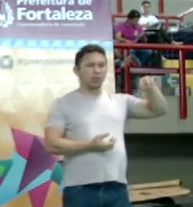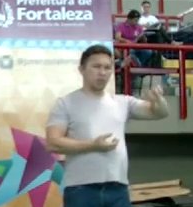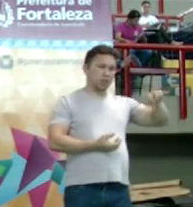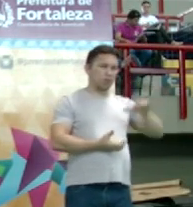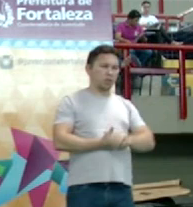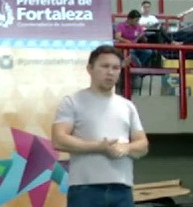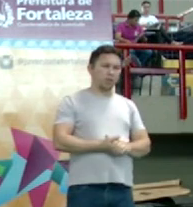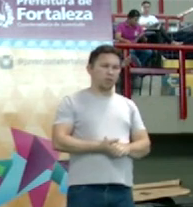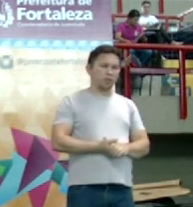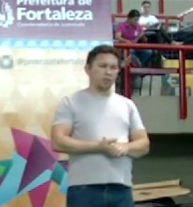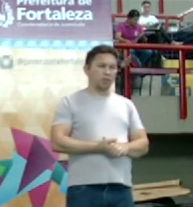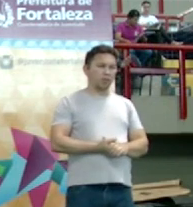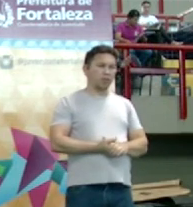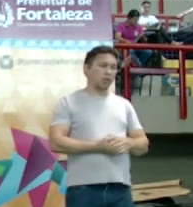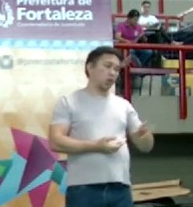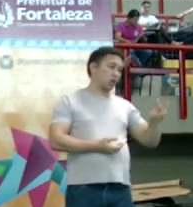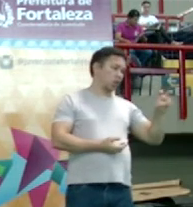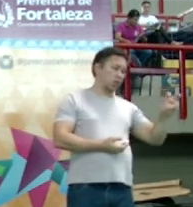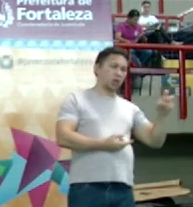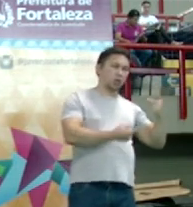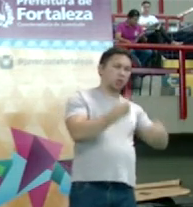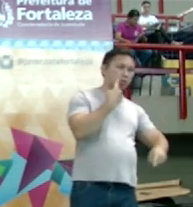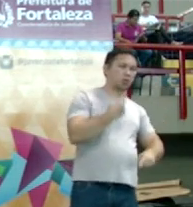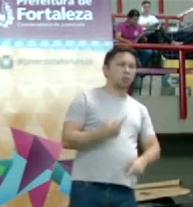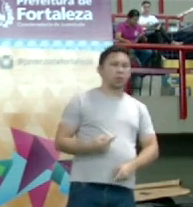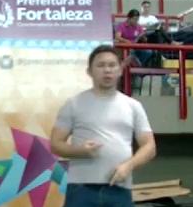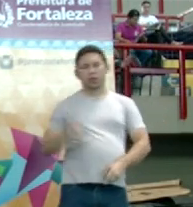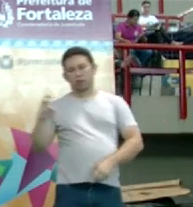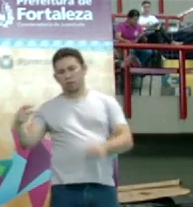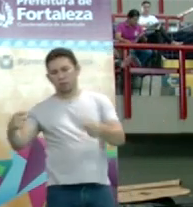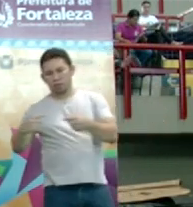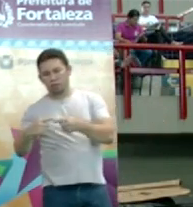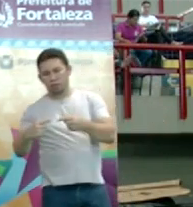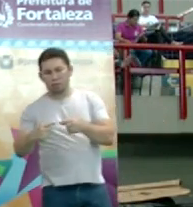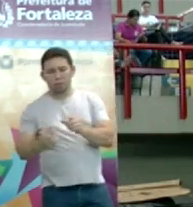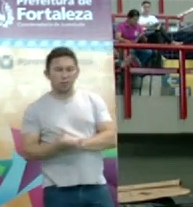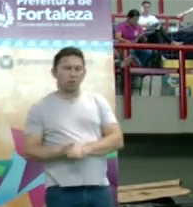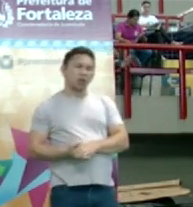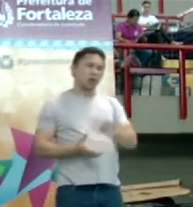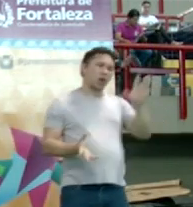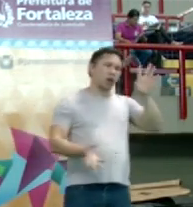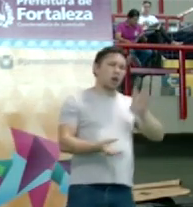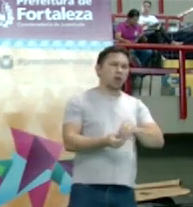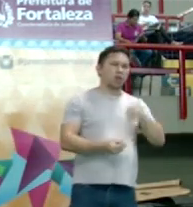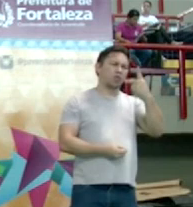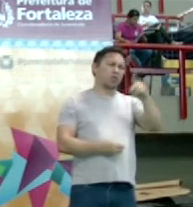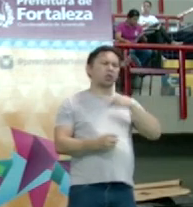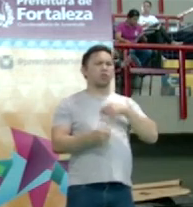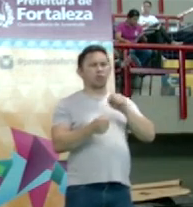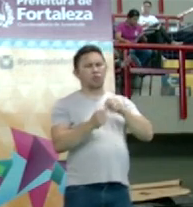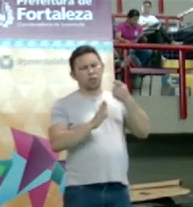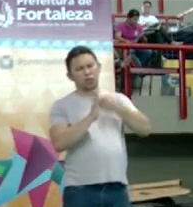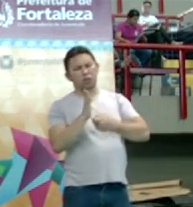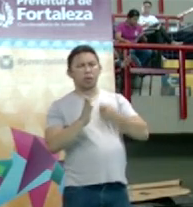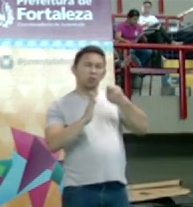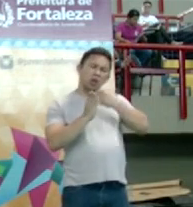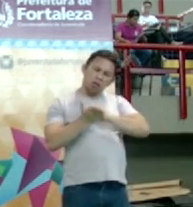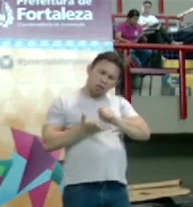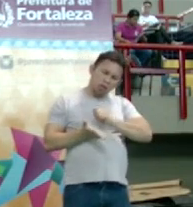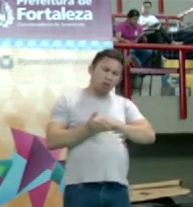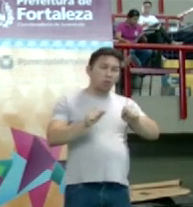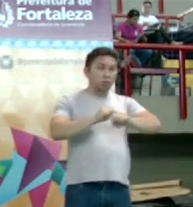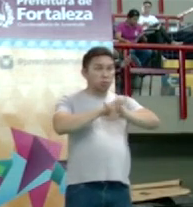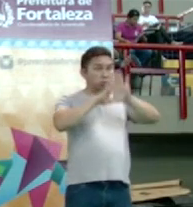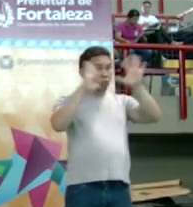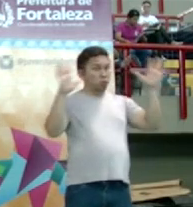contra, 5 de quem é a favor. Moral da história: procure escrever um texto com clareza, com